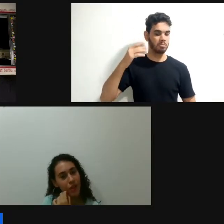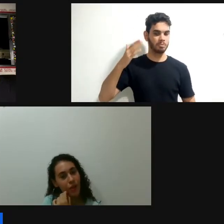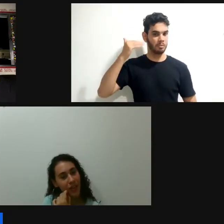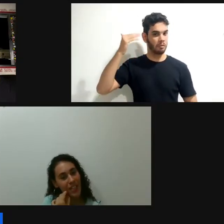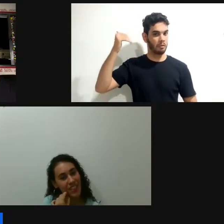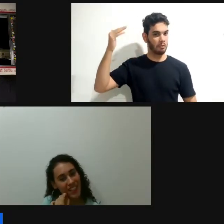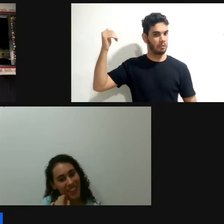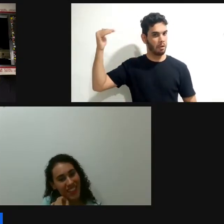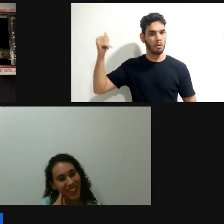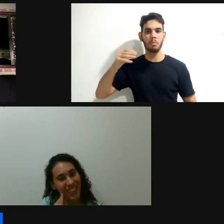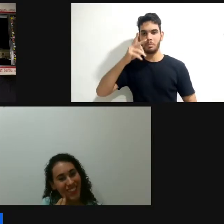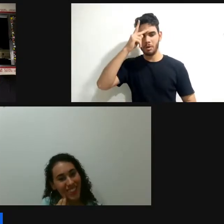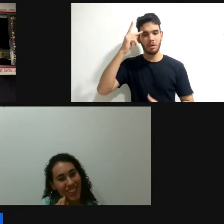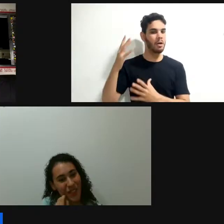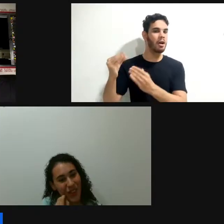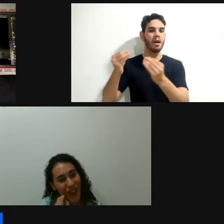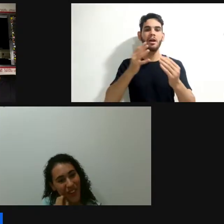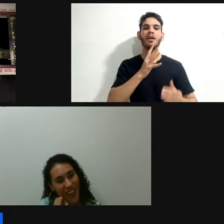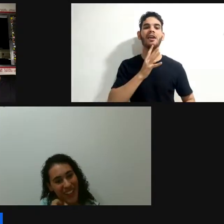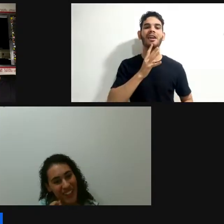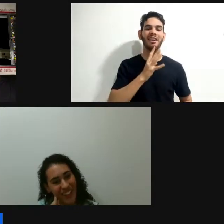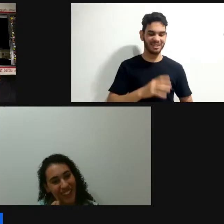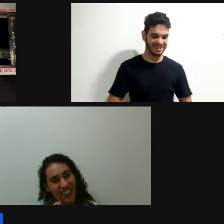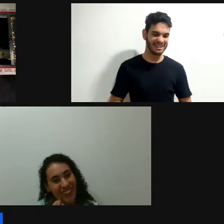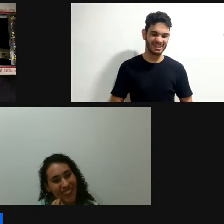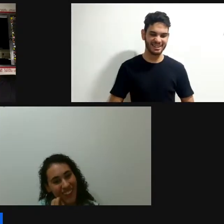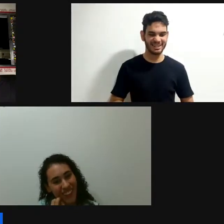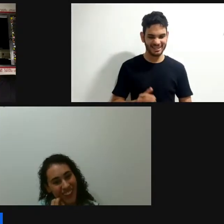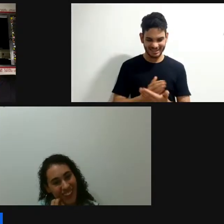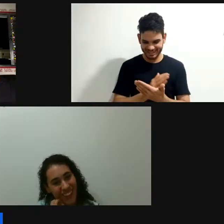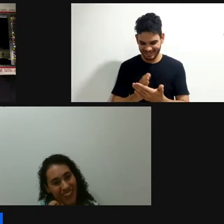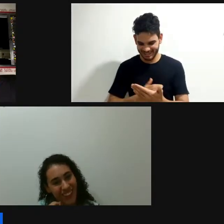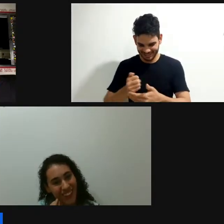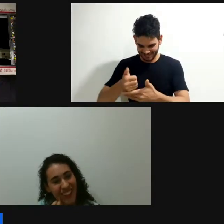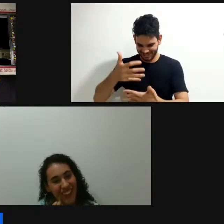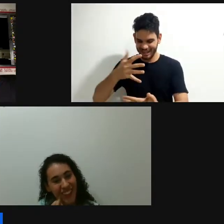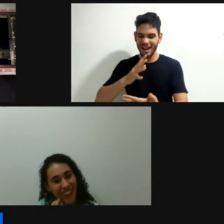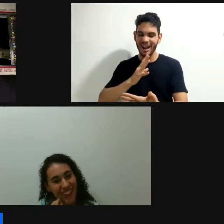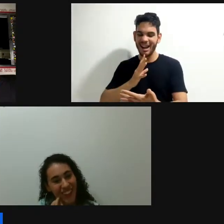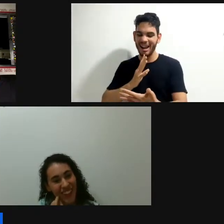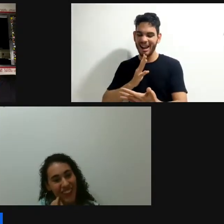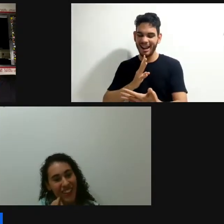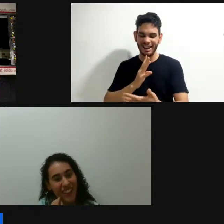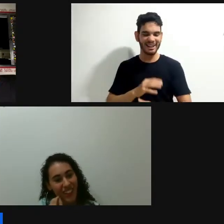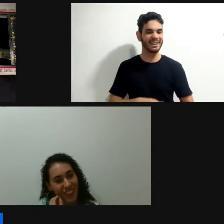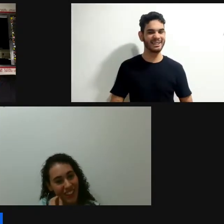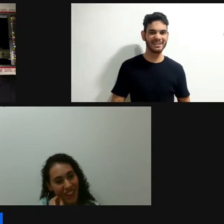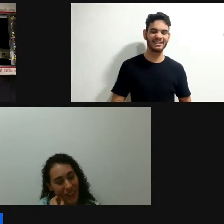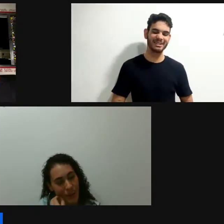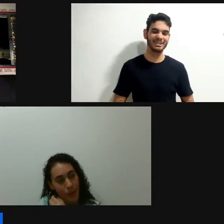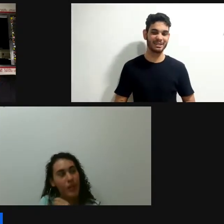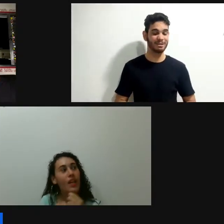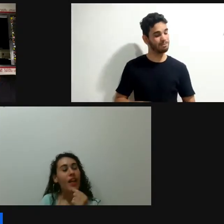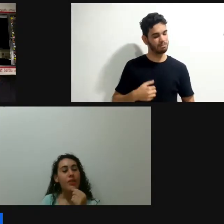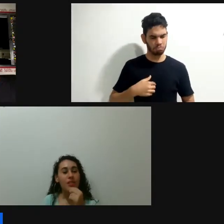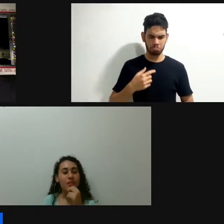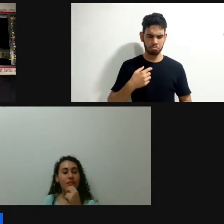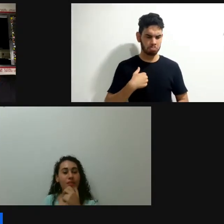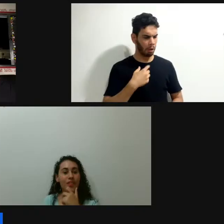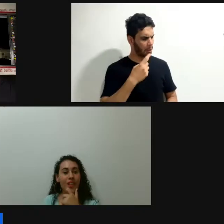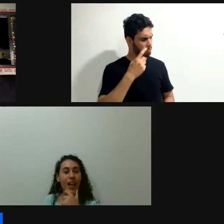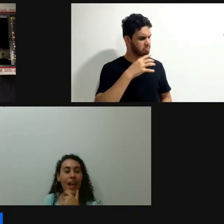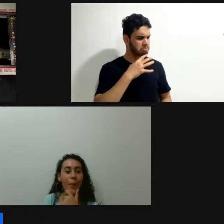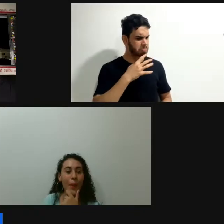Geek conhece. O Samuel conhece, né? Spy vs Family, eu não me recordo. Eu já ouvi